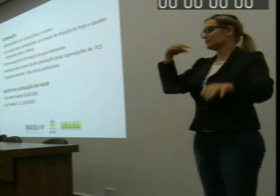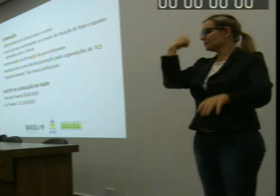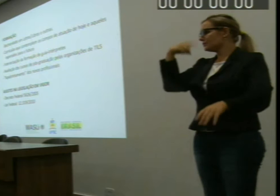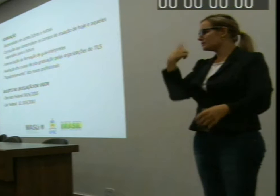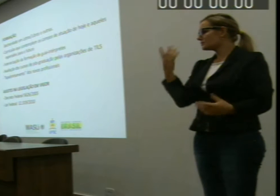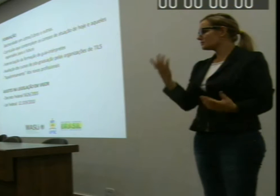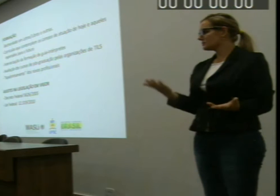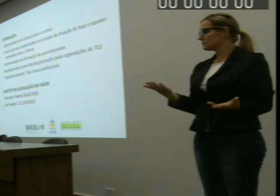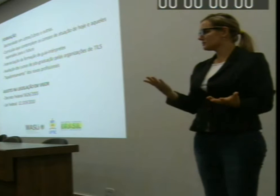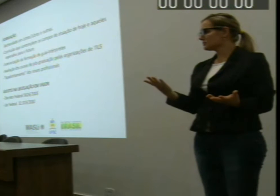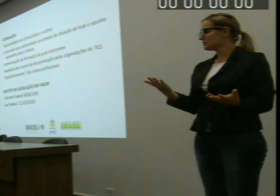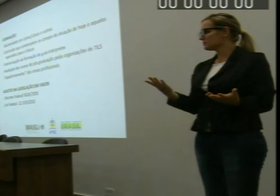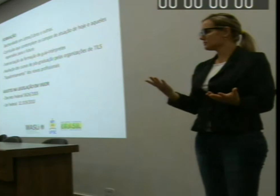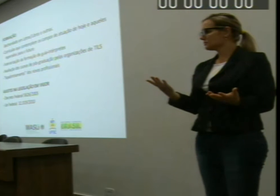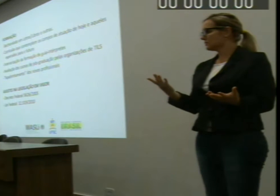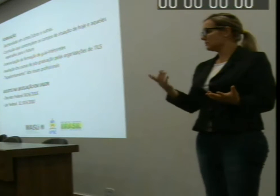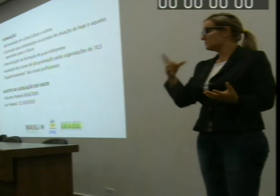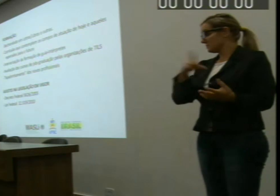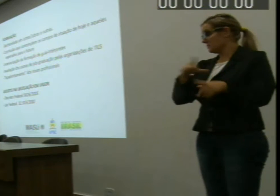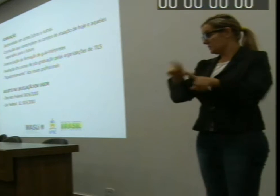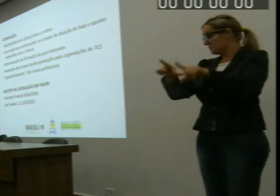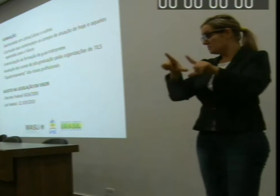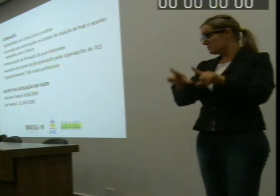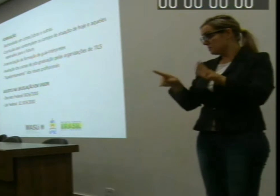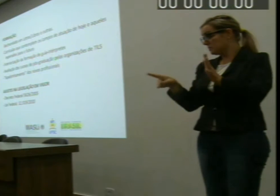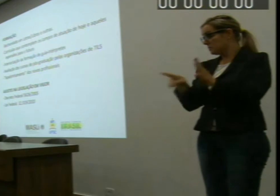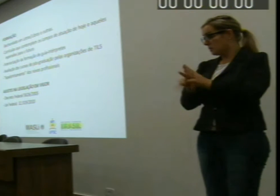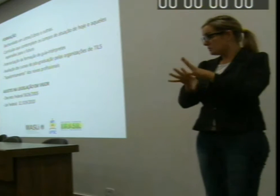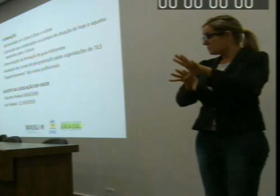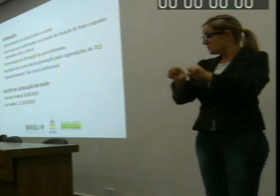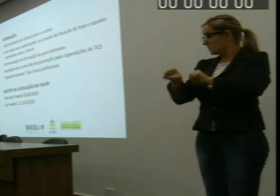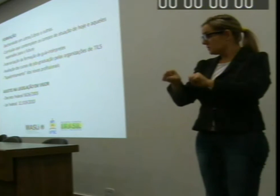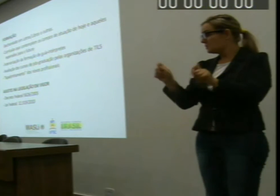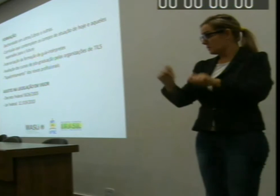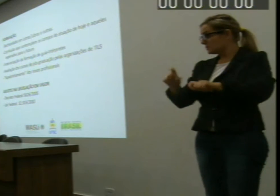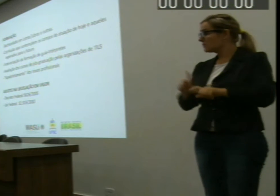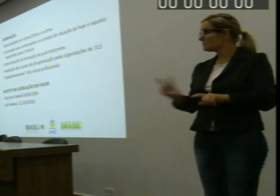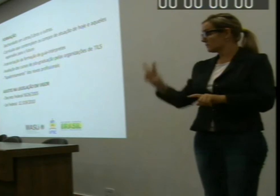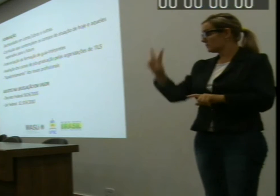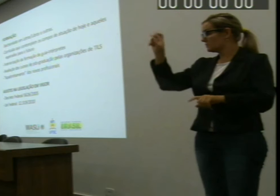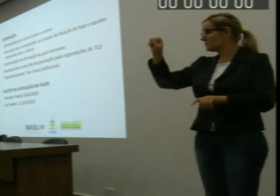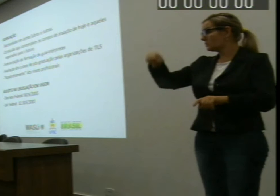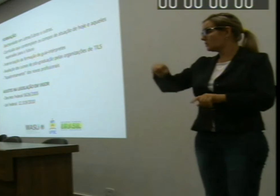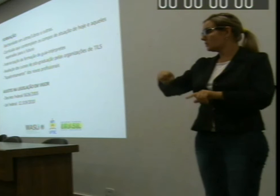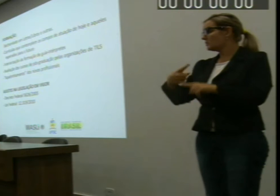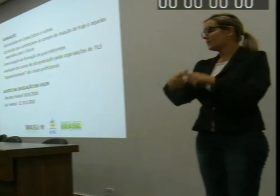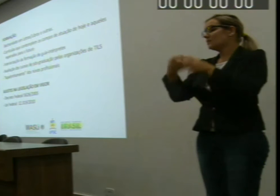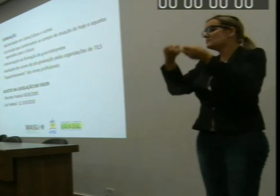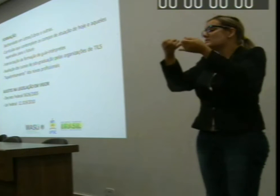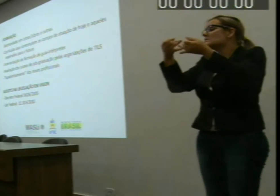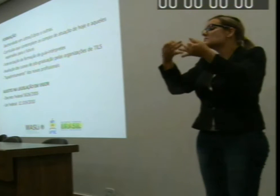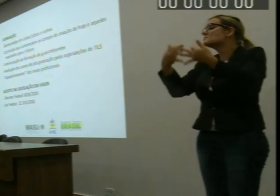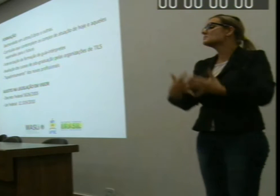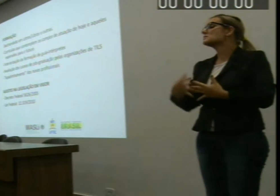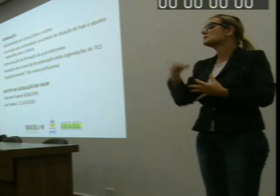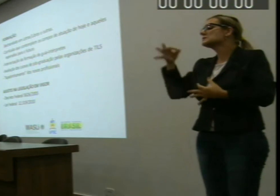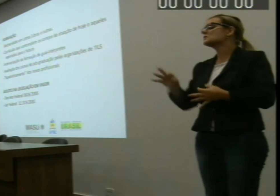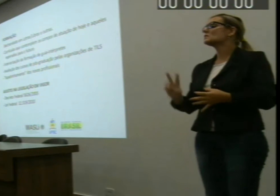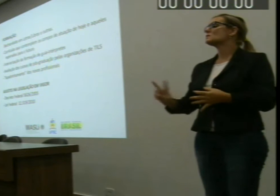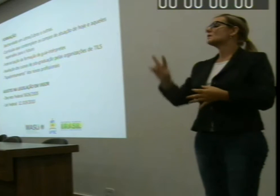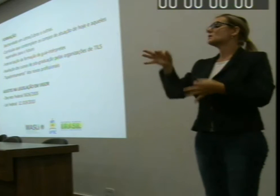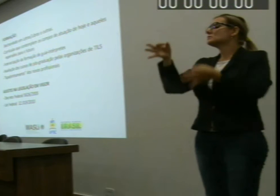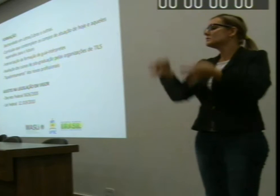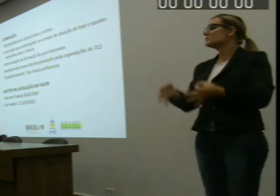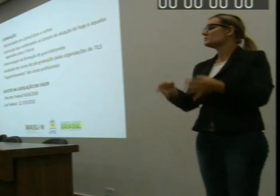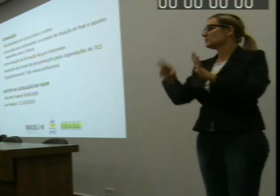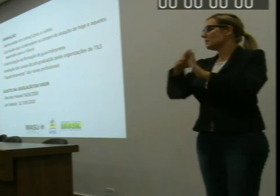horas e vai ter a certificação e aquilo pode valer ele não diz o que que eu vale e o que que não vale ele diz que tem